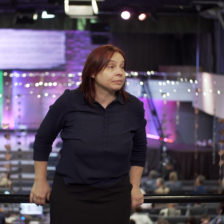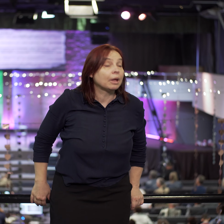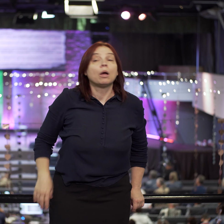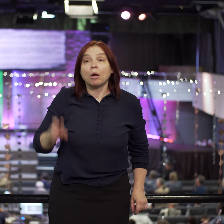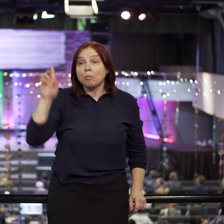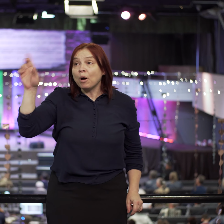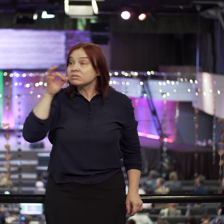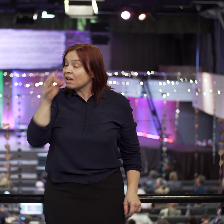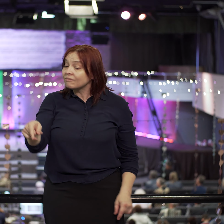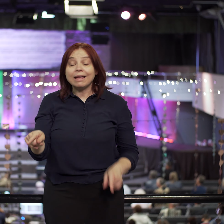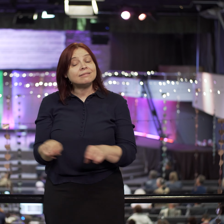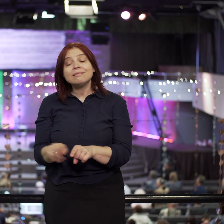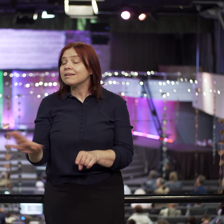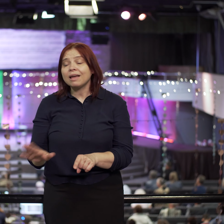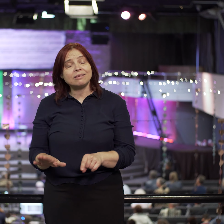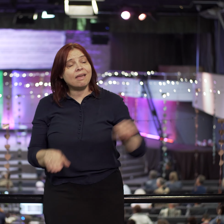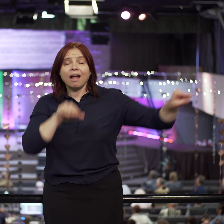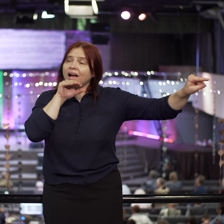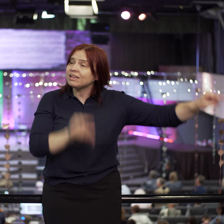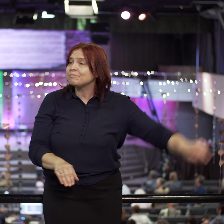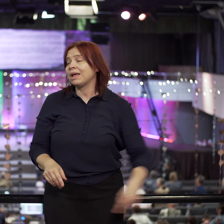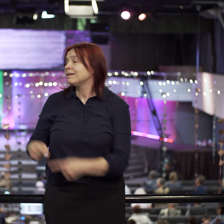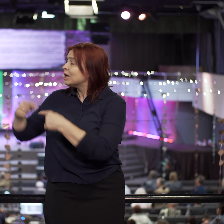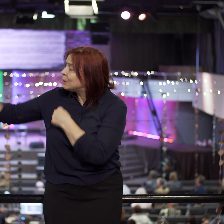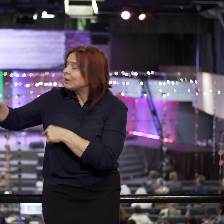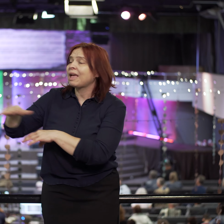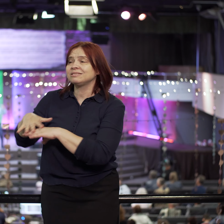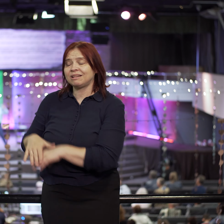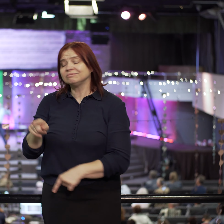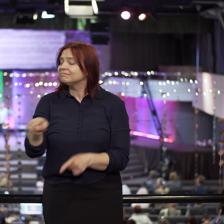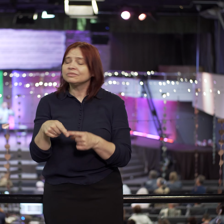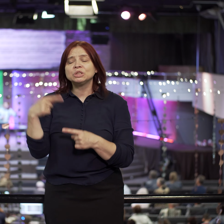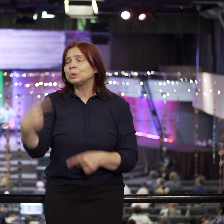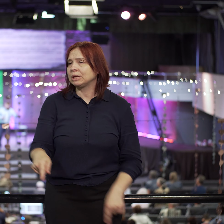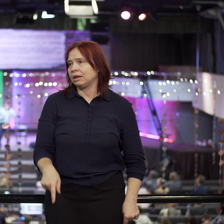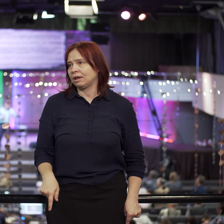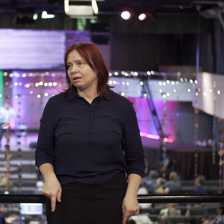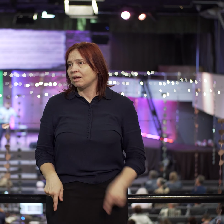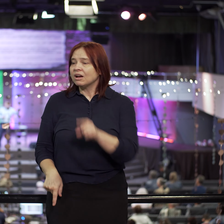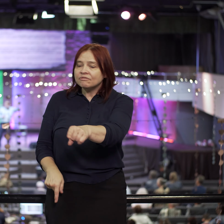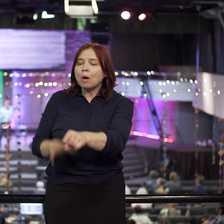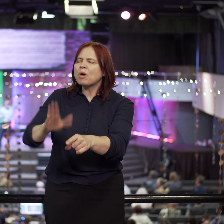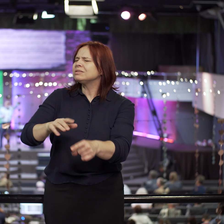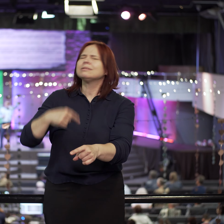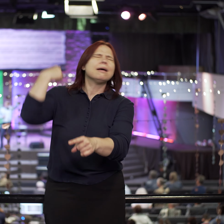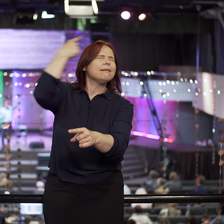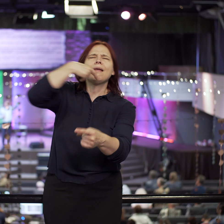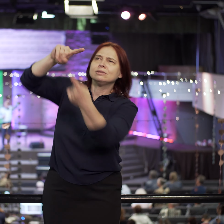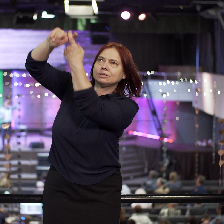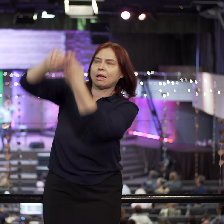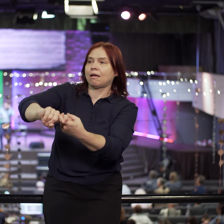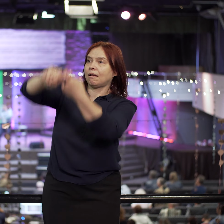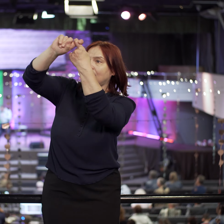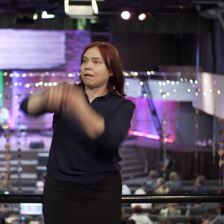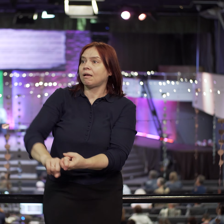все народы, и ваша страна не такая, как все страны. Вы будете зависеть от меня